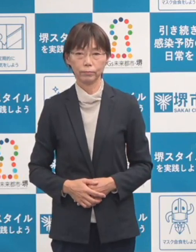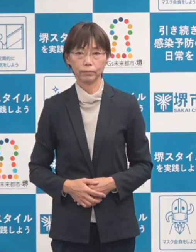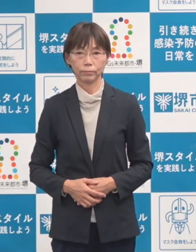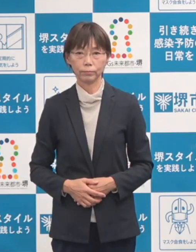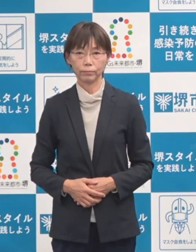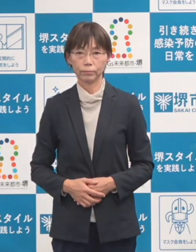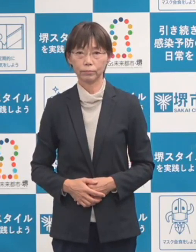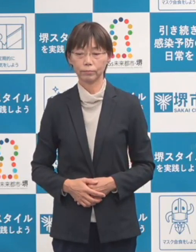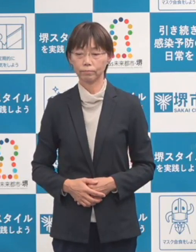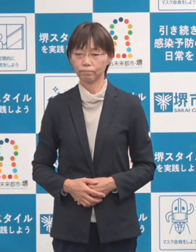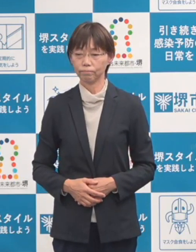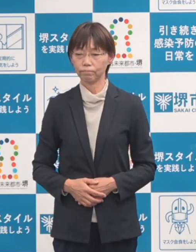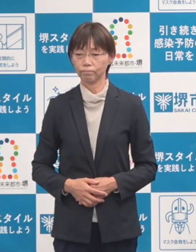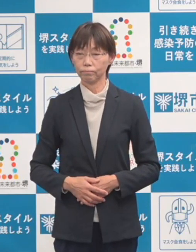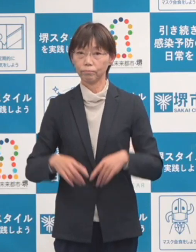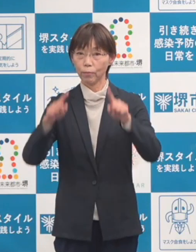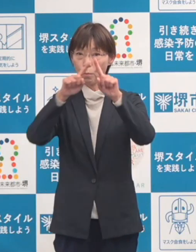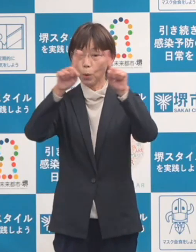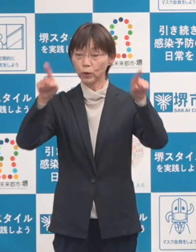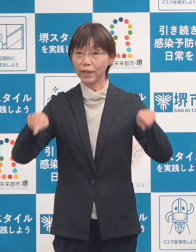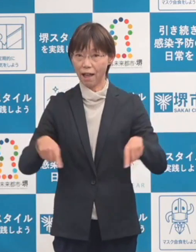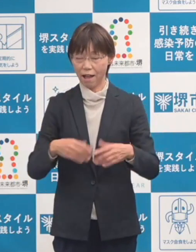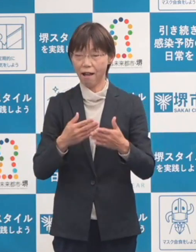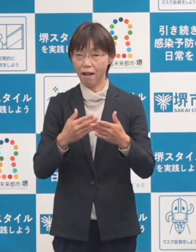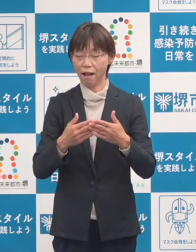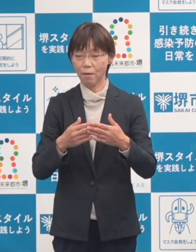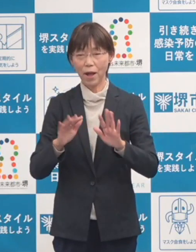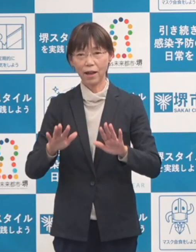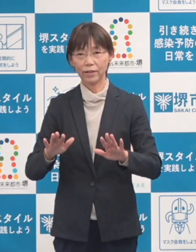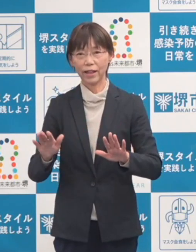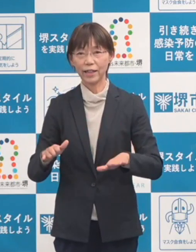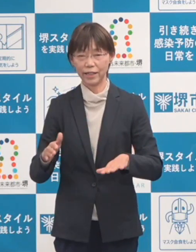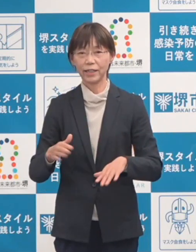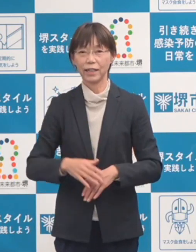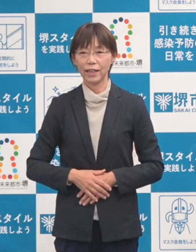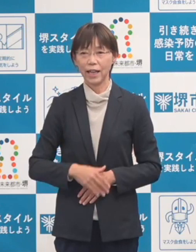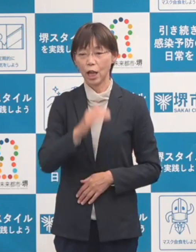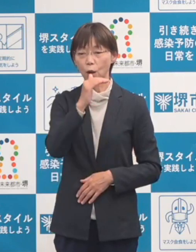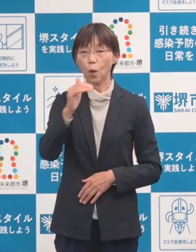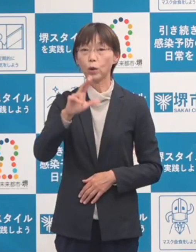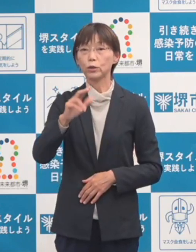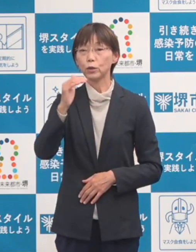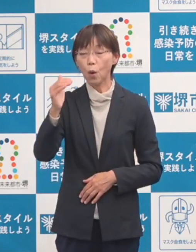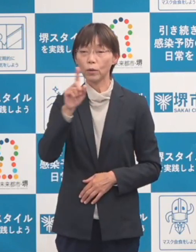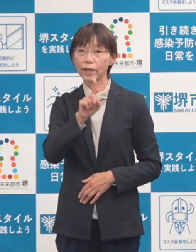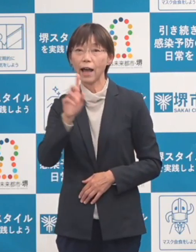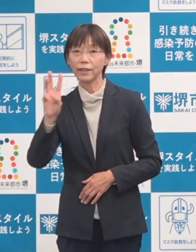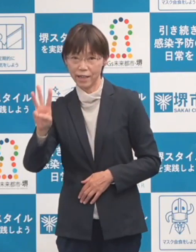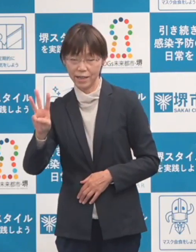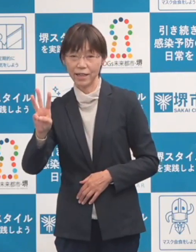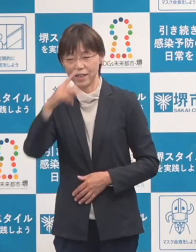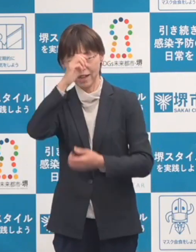はい、ポスターとしましては、最近よくゴルゴ13が堺市の PR には出てまいります